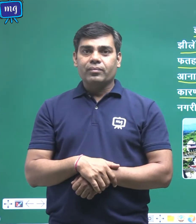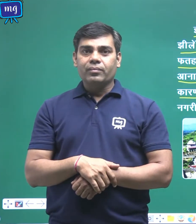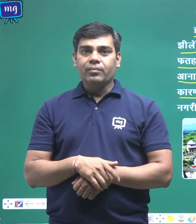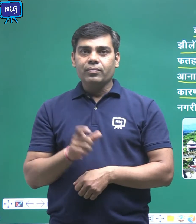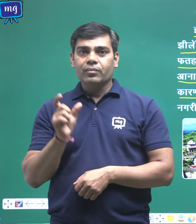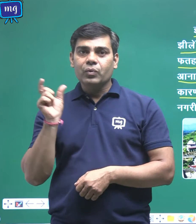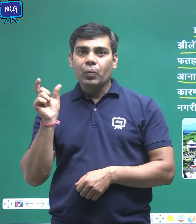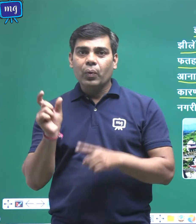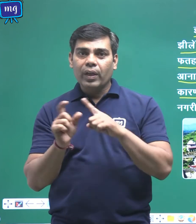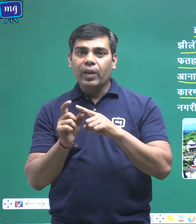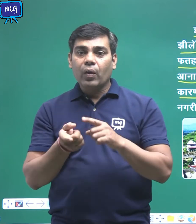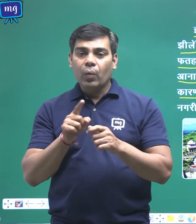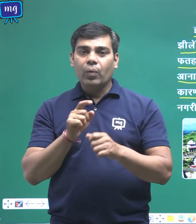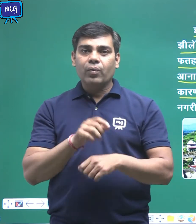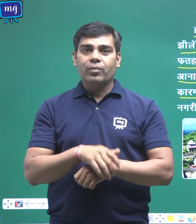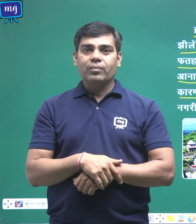उदयपुर को